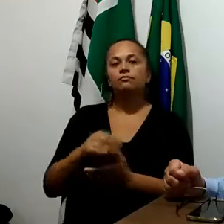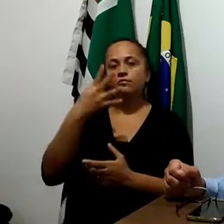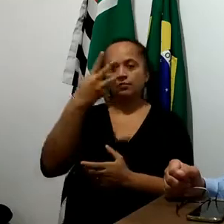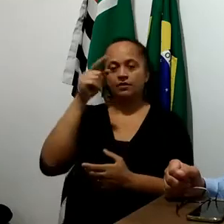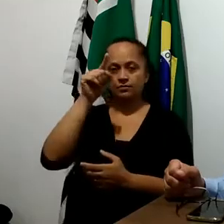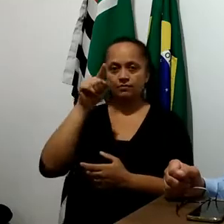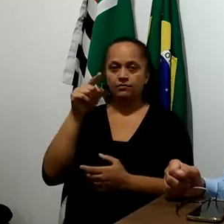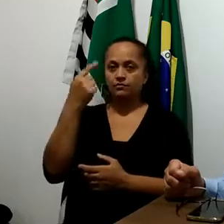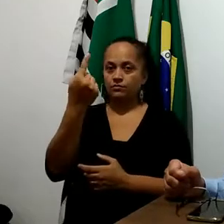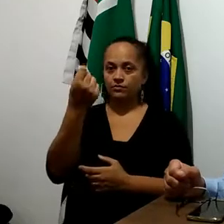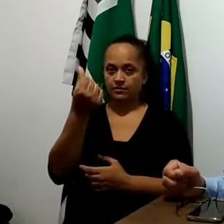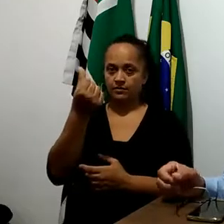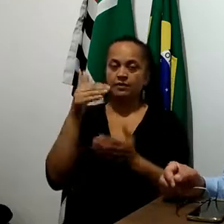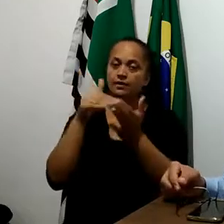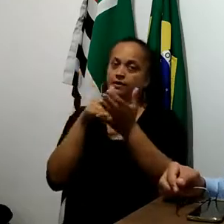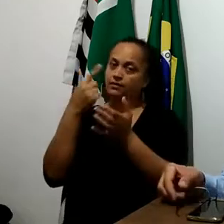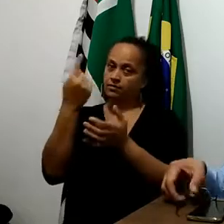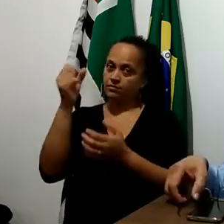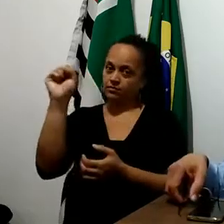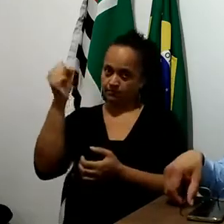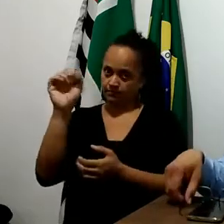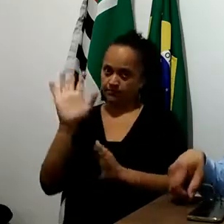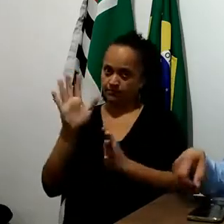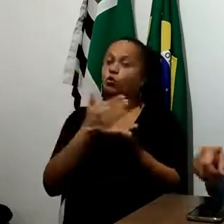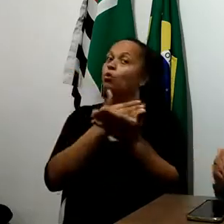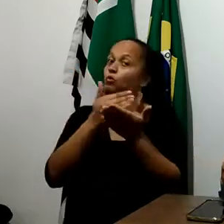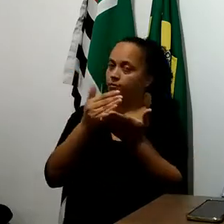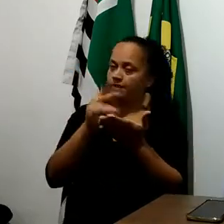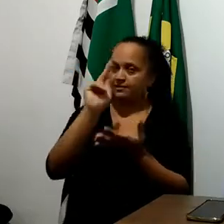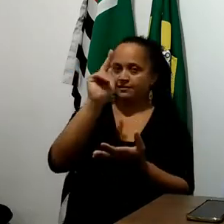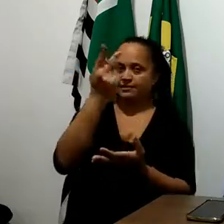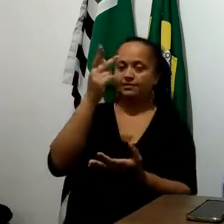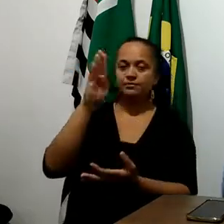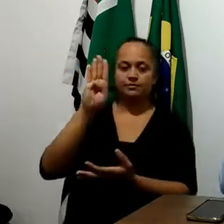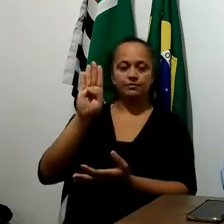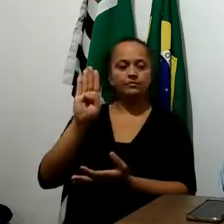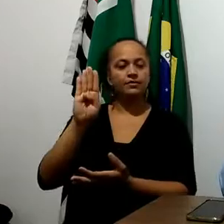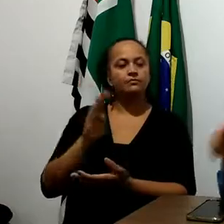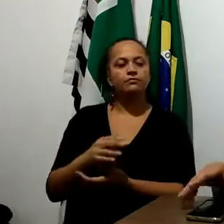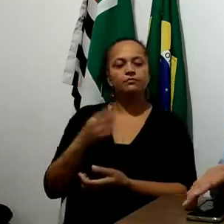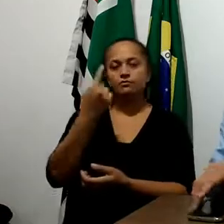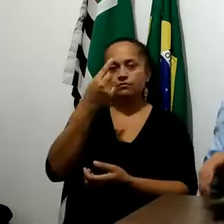16 até o 18. Então eu vou estar lendo aqui, você acompanhe, por favor.